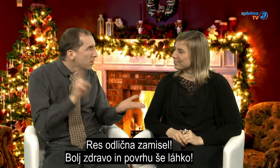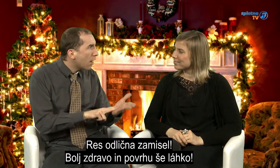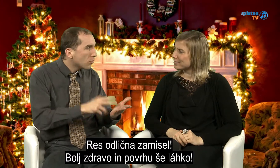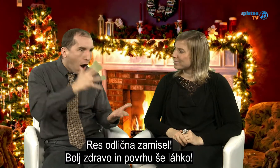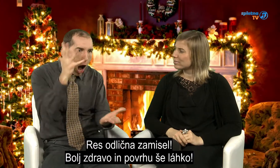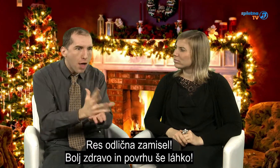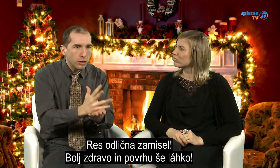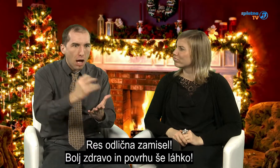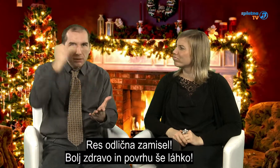Res odlična zamisel.